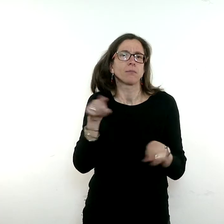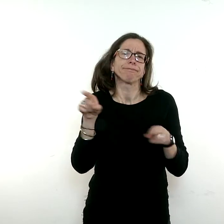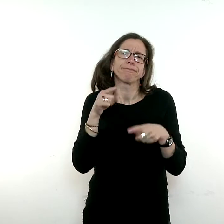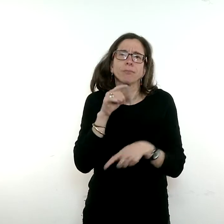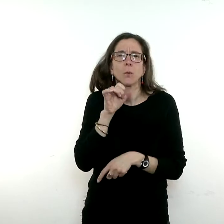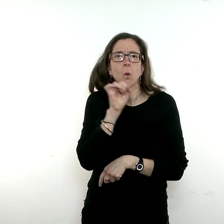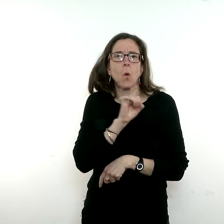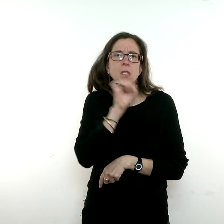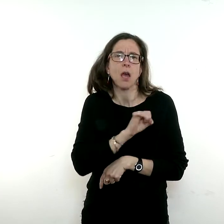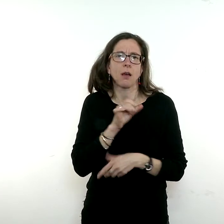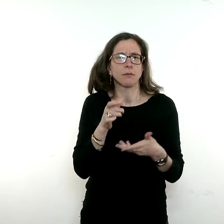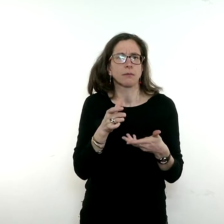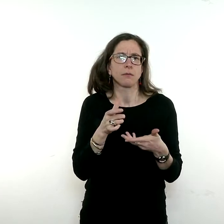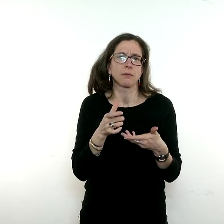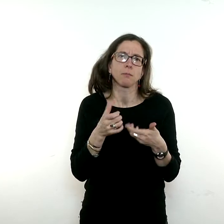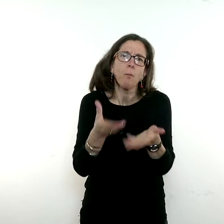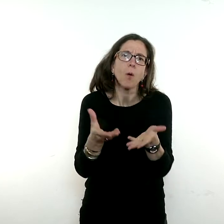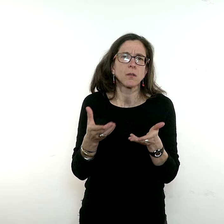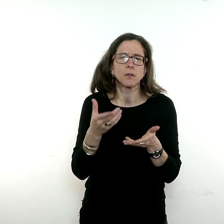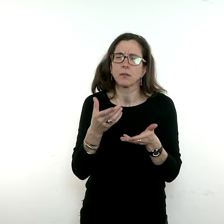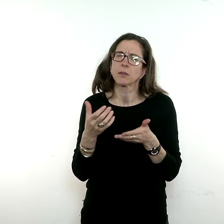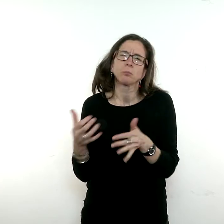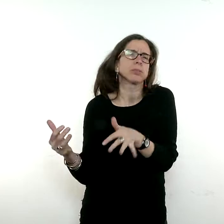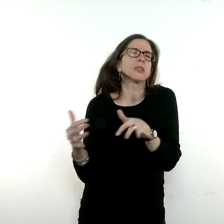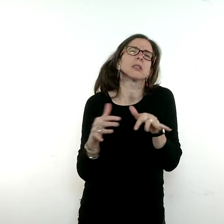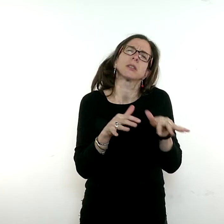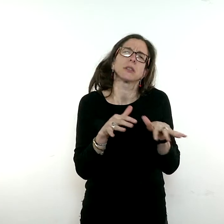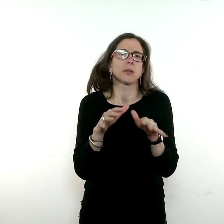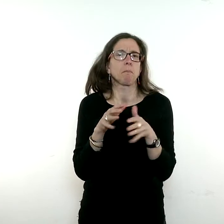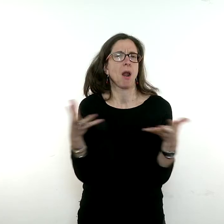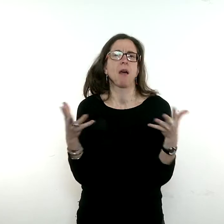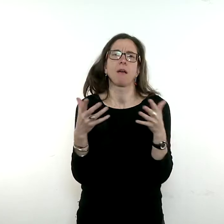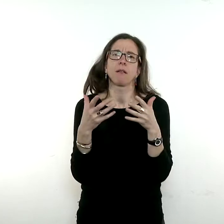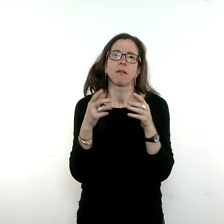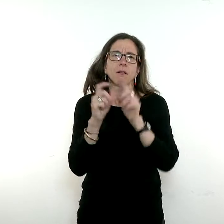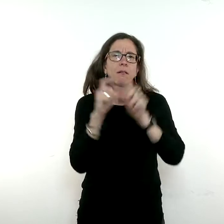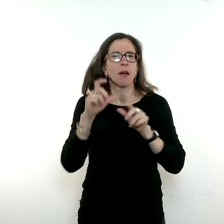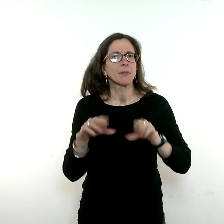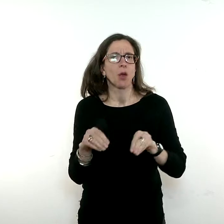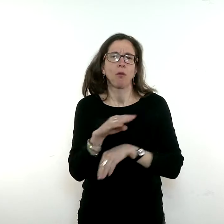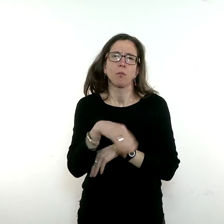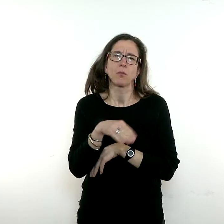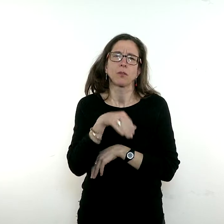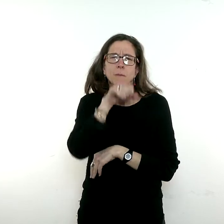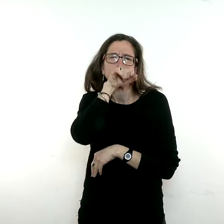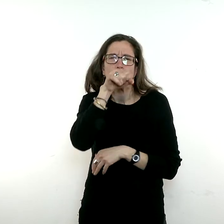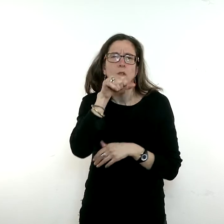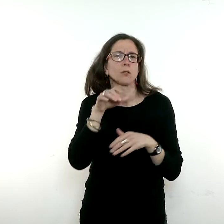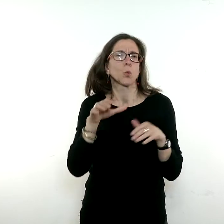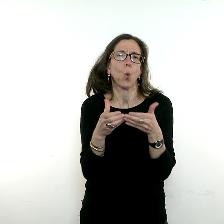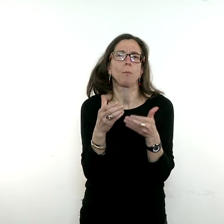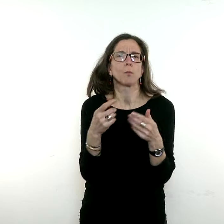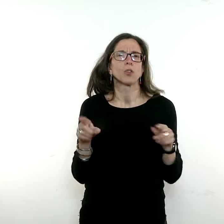fléché de très nombreux Montpelliérains passionnés par Police, par le groupe Police, au nombre de 700 en tout et